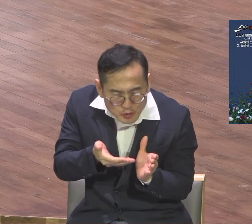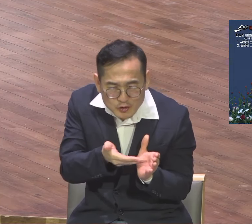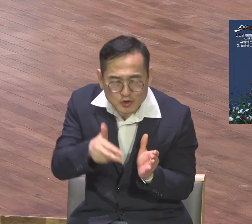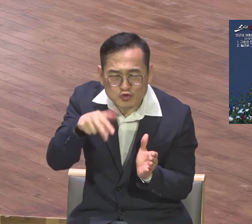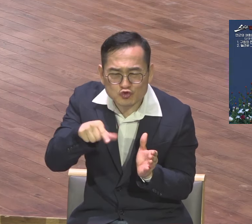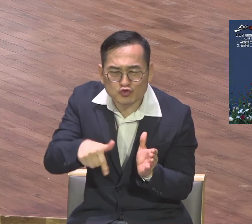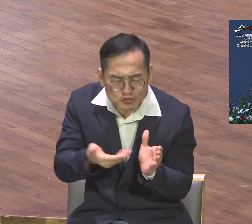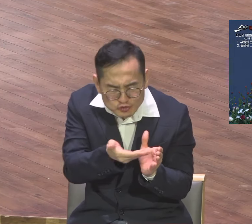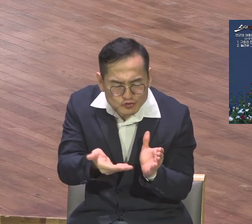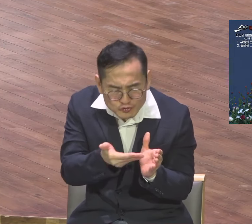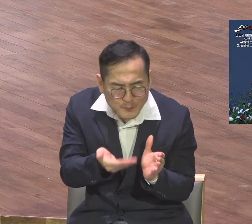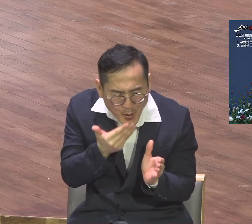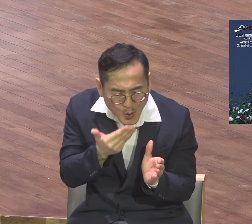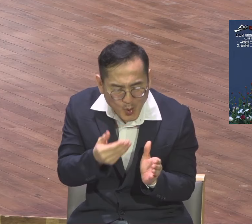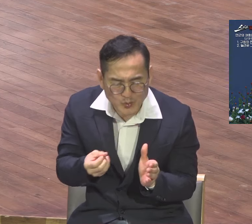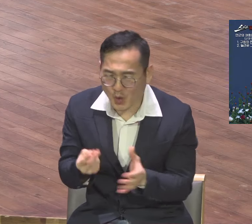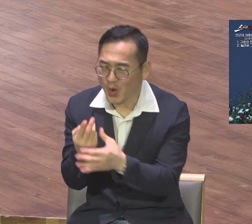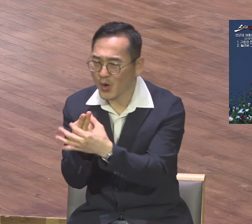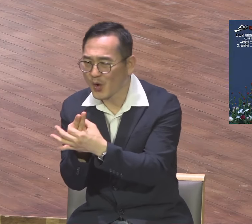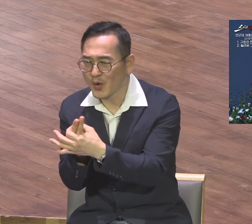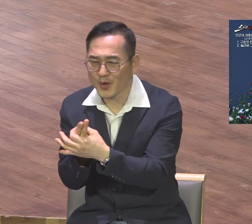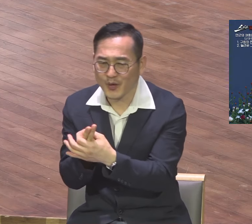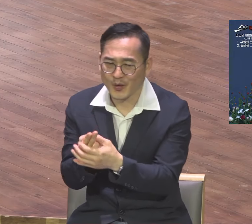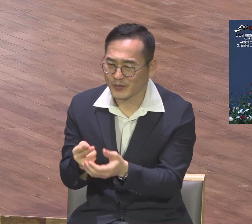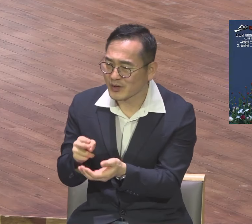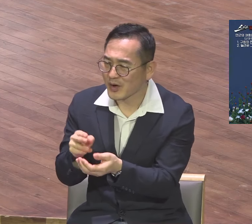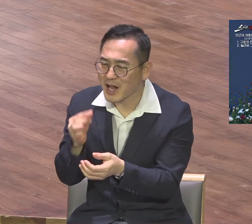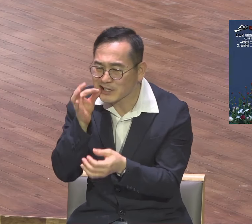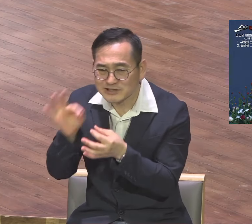미국 지나가면 할로껌 할로껌이라고 있다니까.